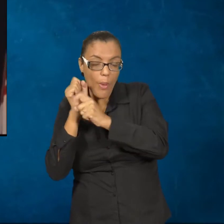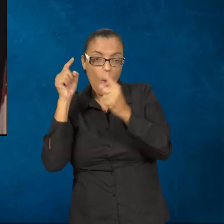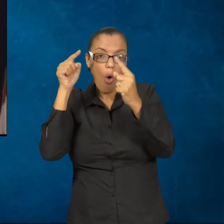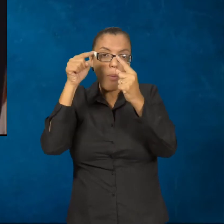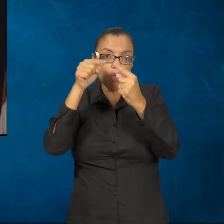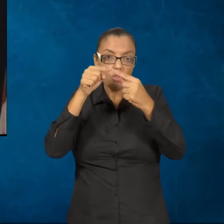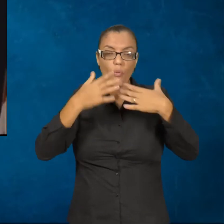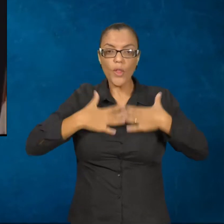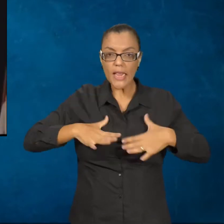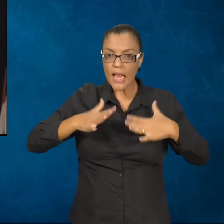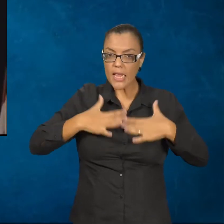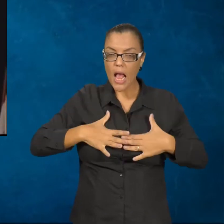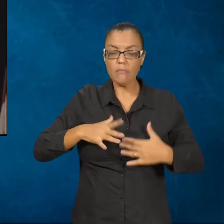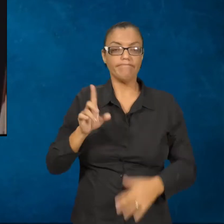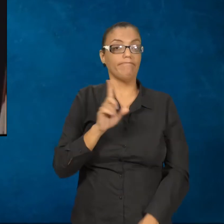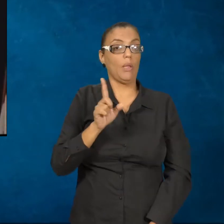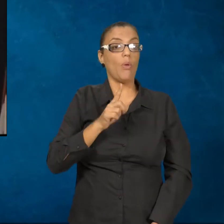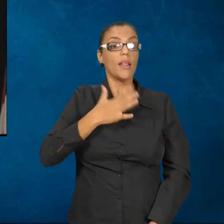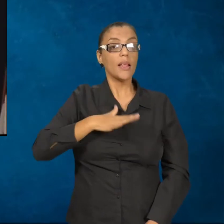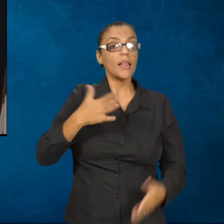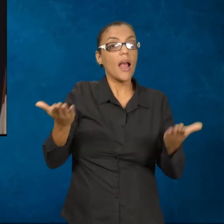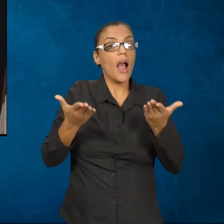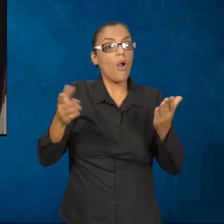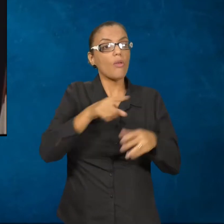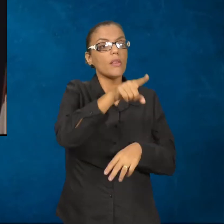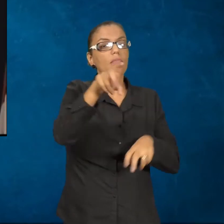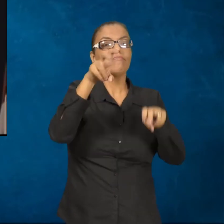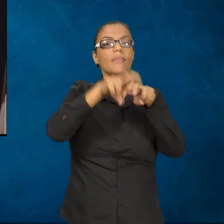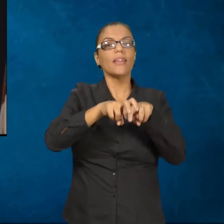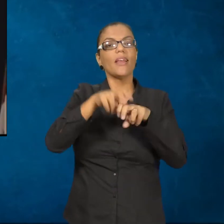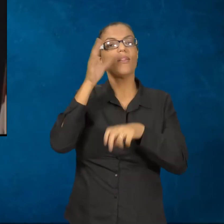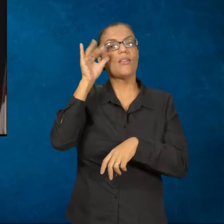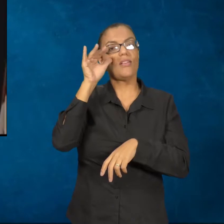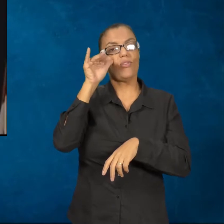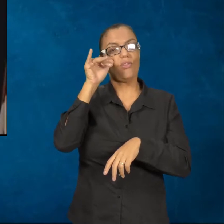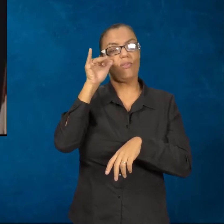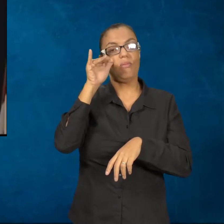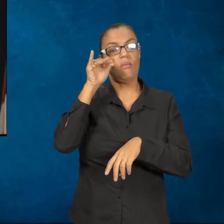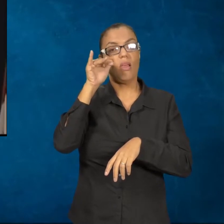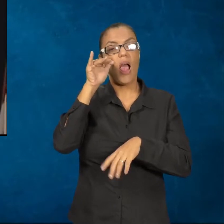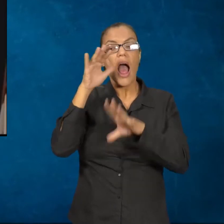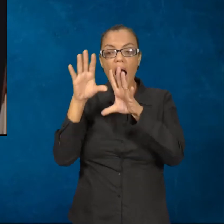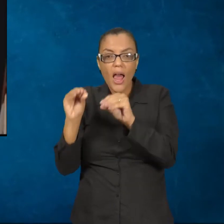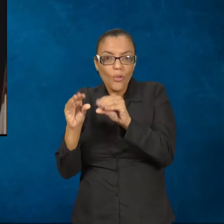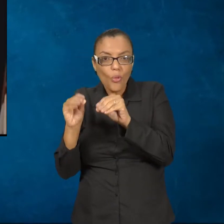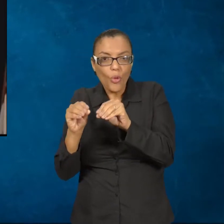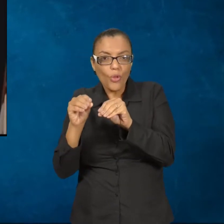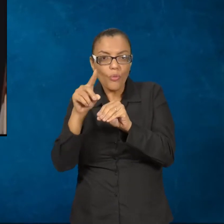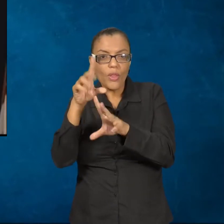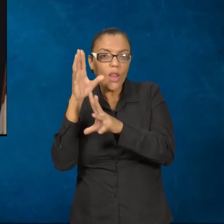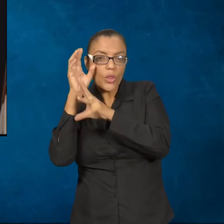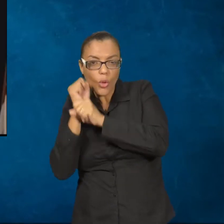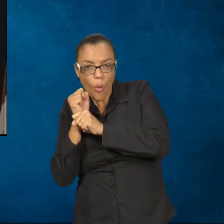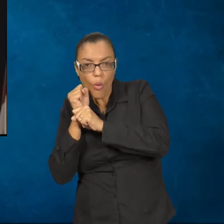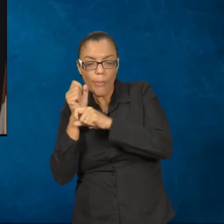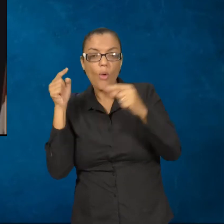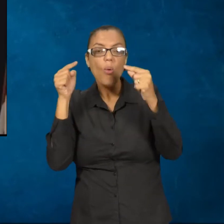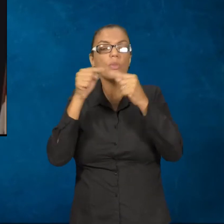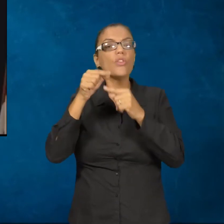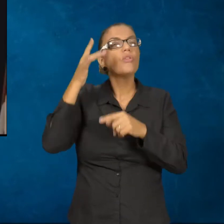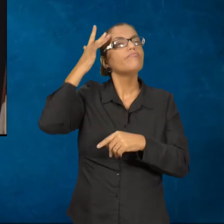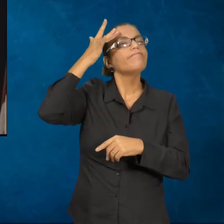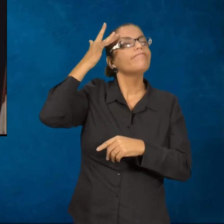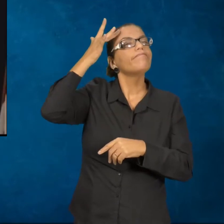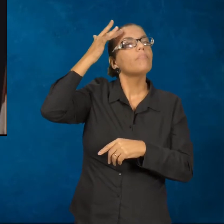Descansar, vocês estão descansando agora, estão sentados. À noite, você dorme para sonhar. É